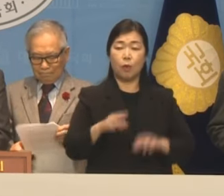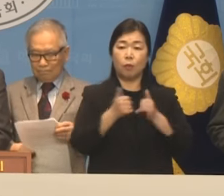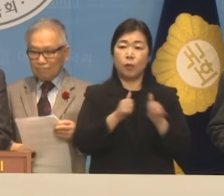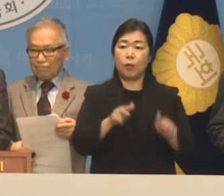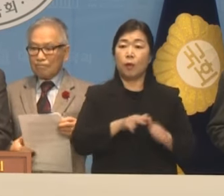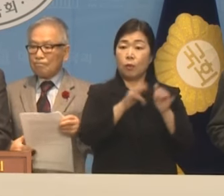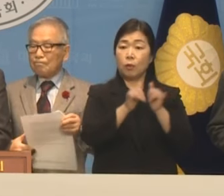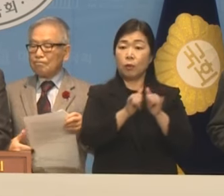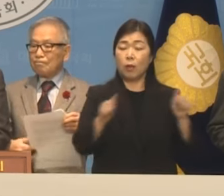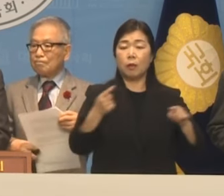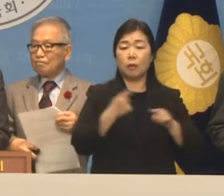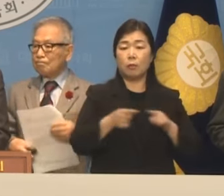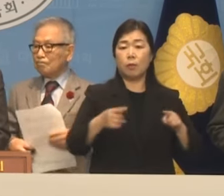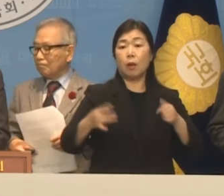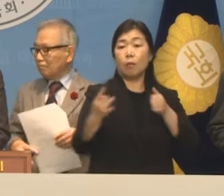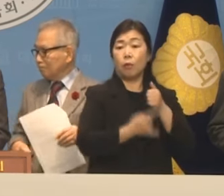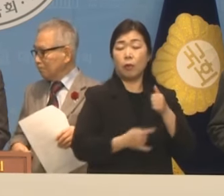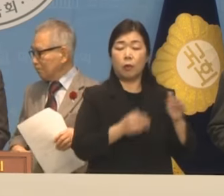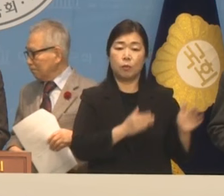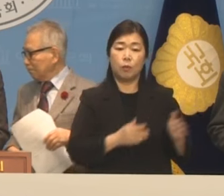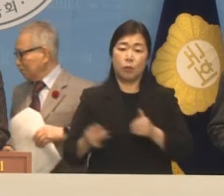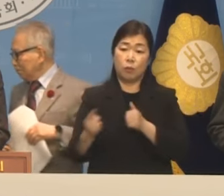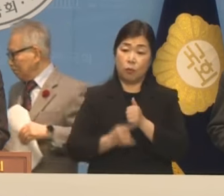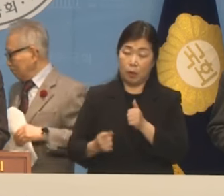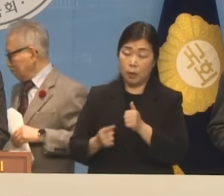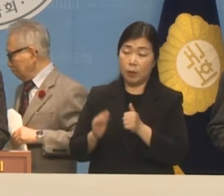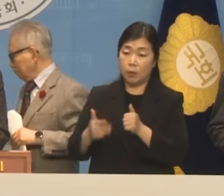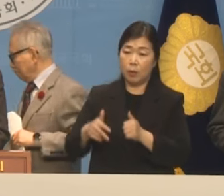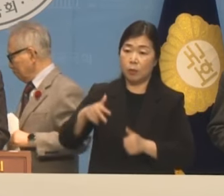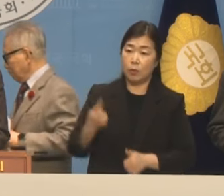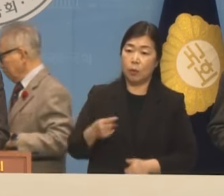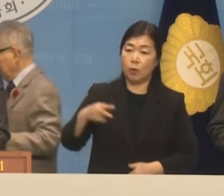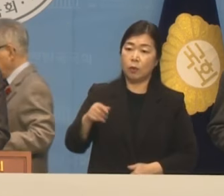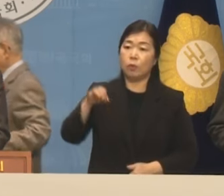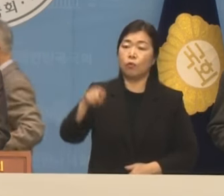국민후보 심사위원회 준비위원이신